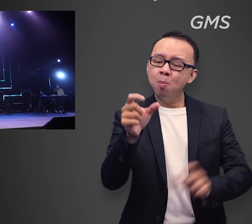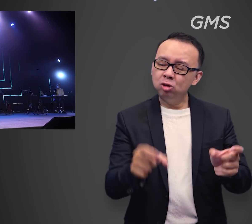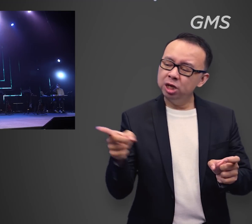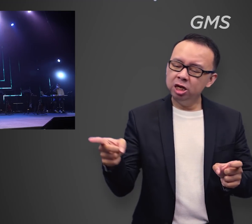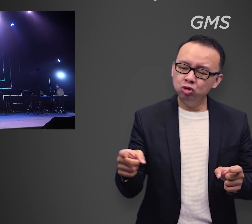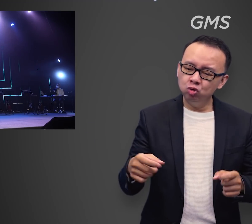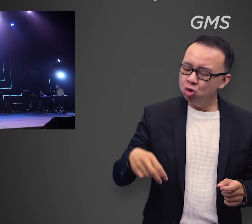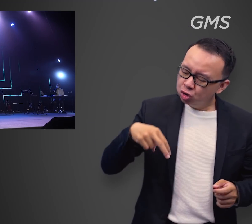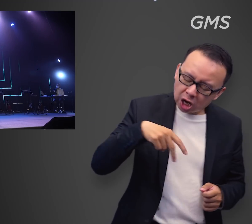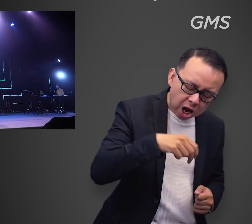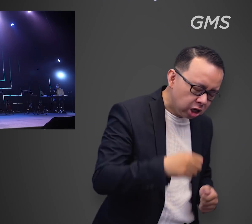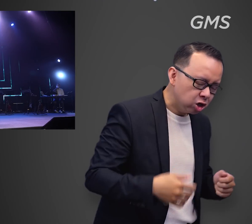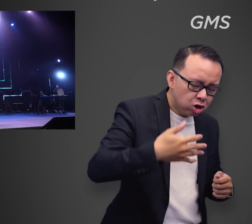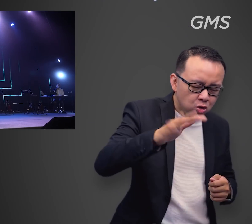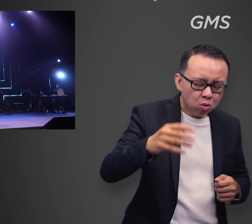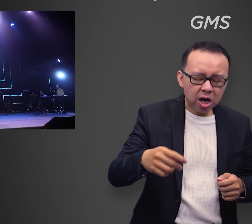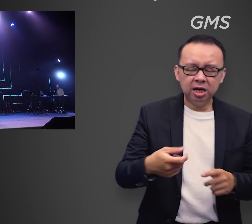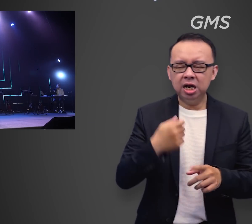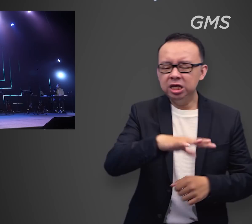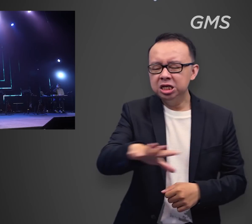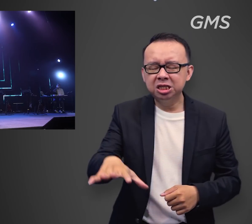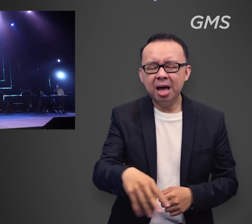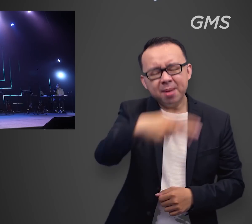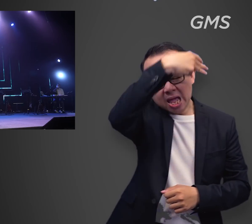merasakan betapa hancurnya hati Tuhan.